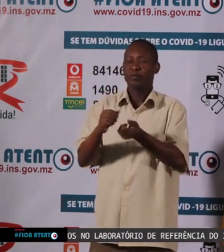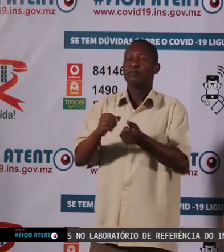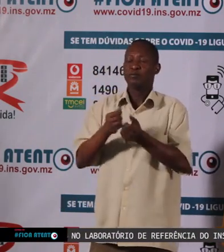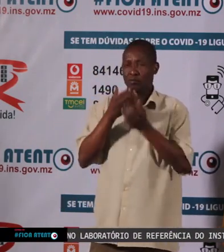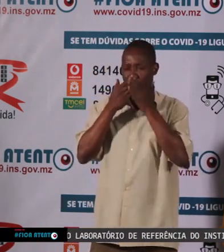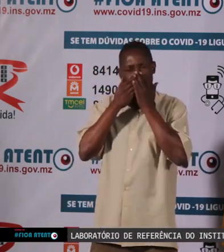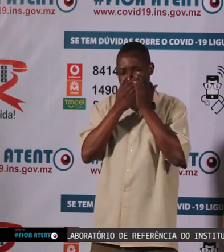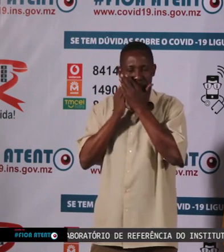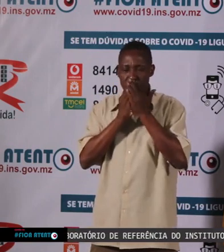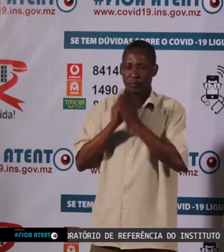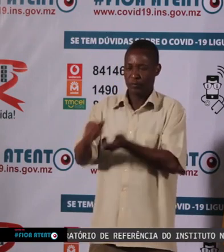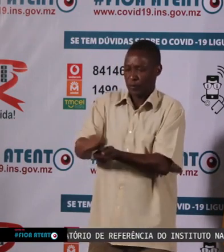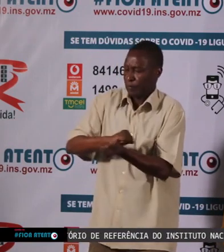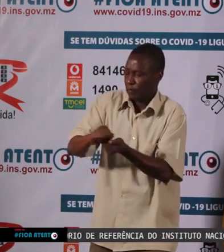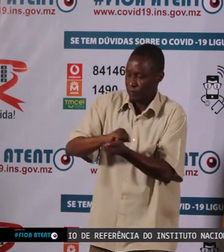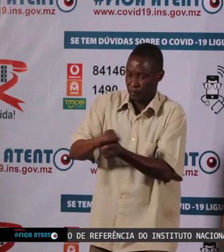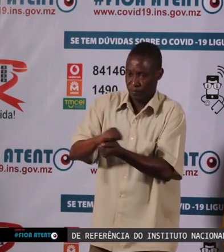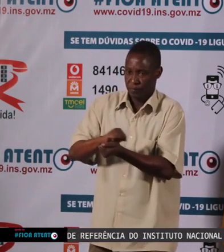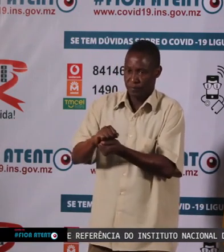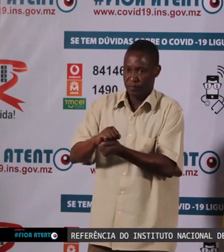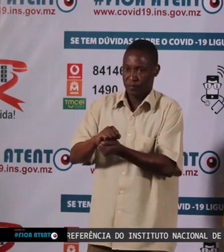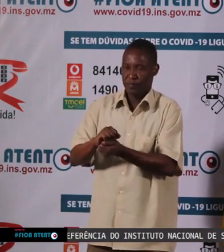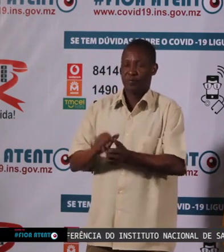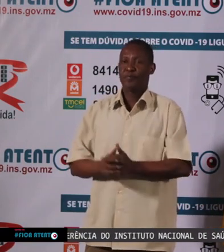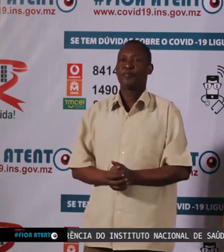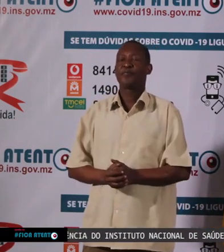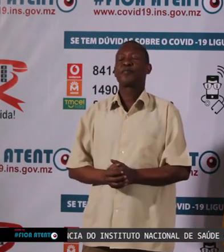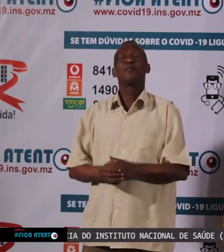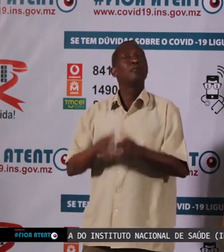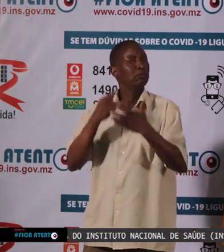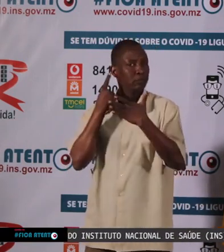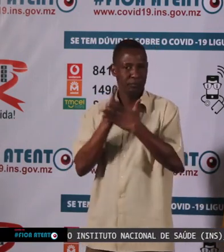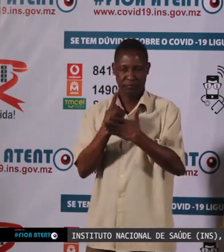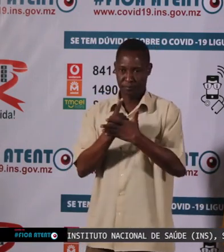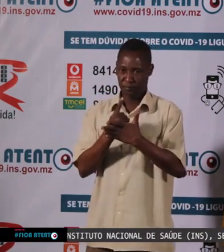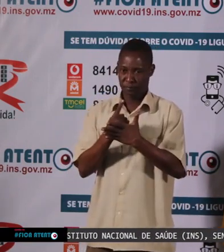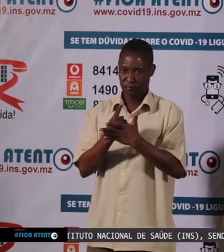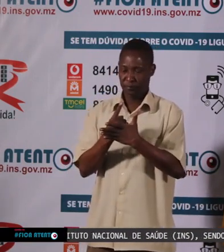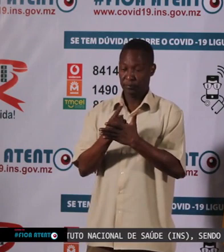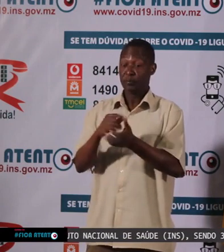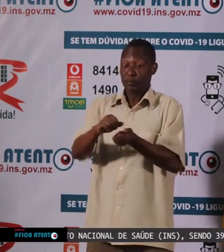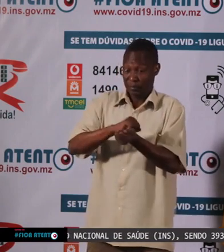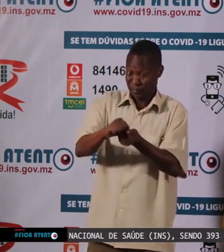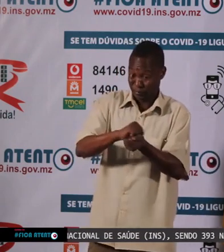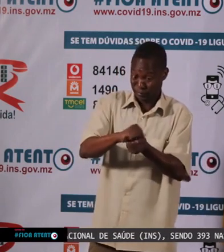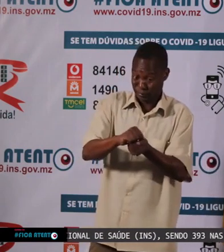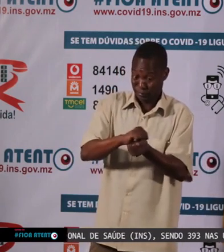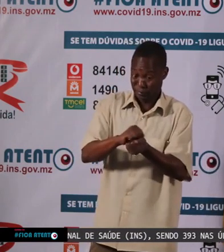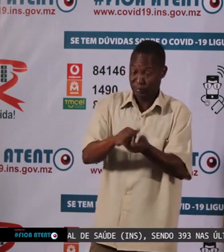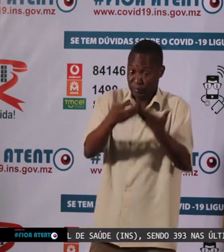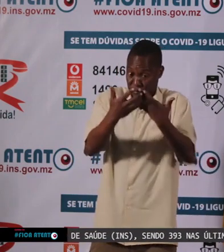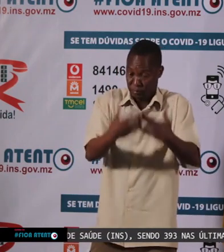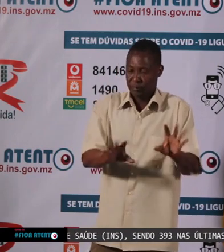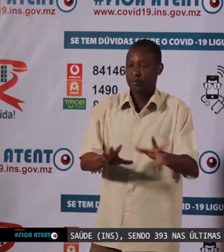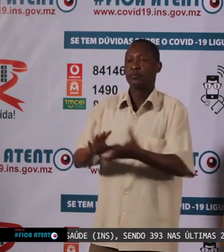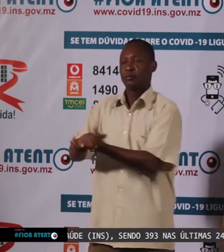lavar imediatamente este lenço. É fundamental que depois dessa operação também possamos lavar as